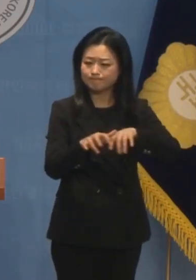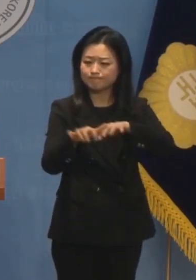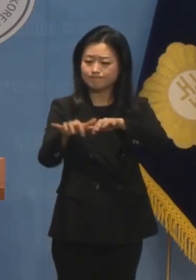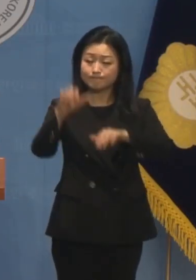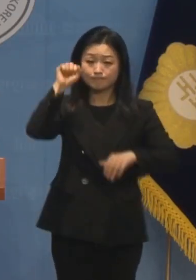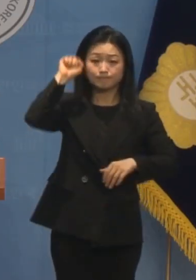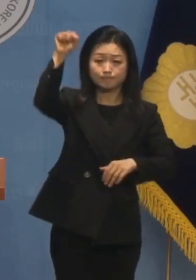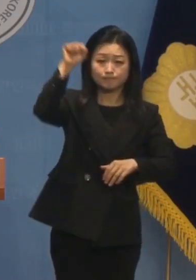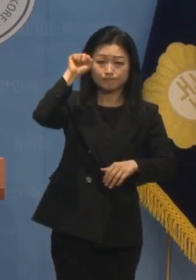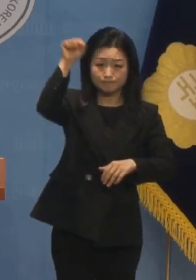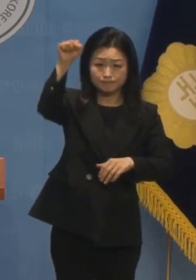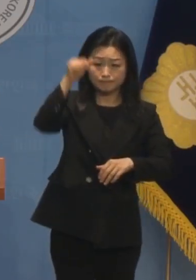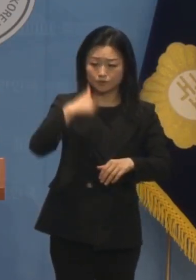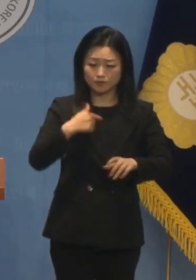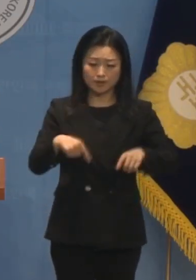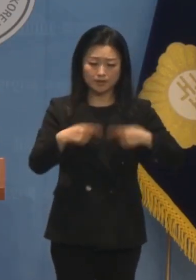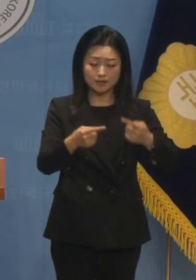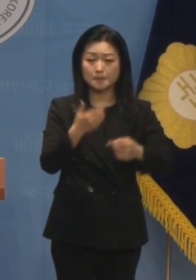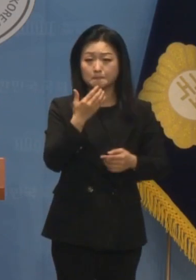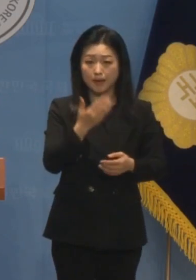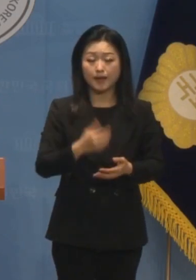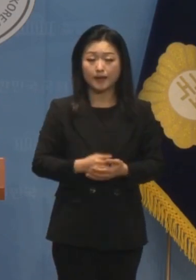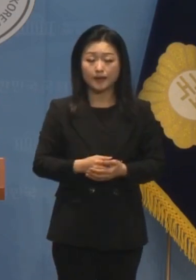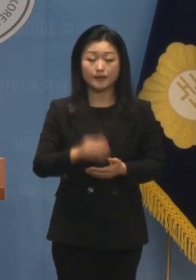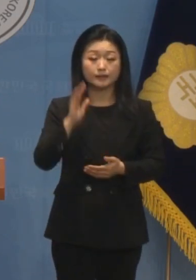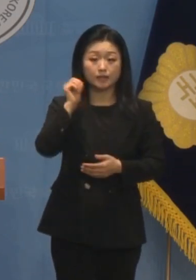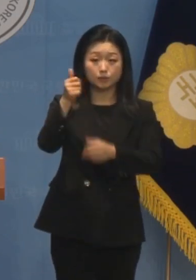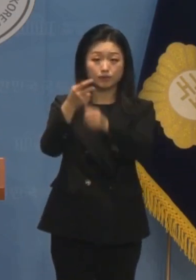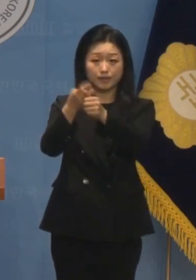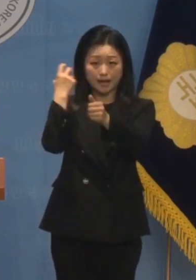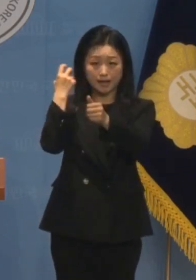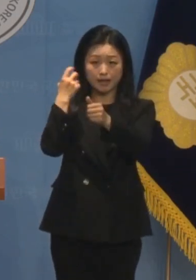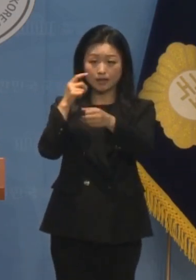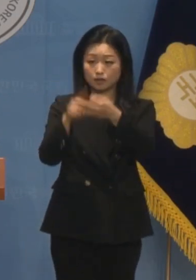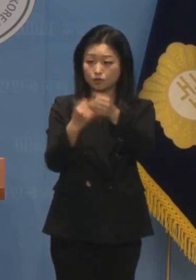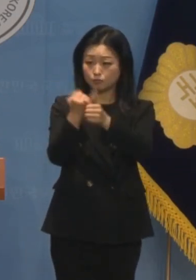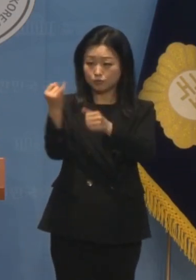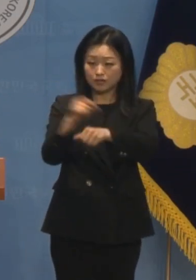퇴진항쟁의 마중물이 되겠습니다. 대통령 탄핵과 김건희